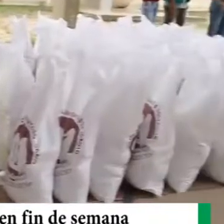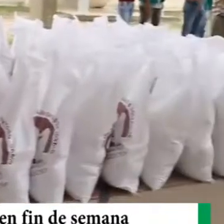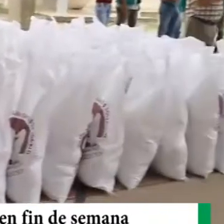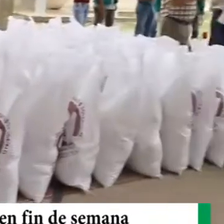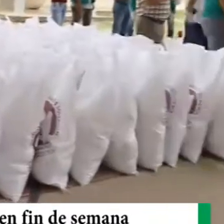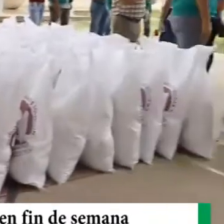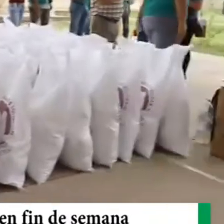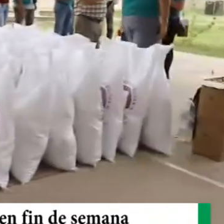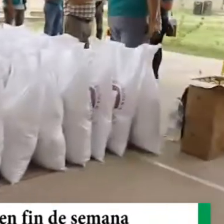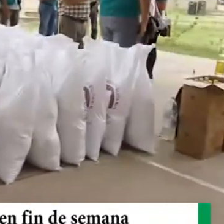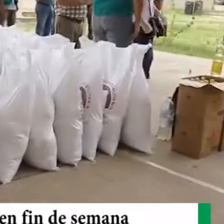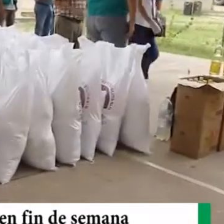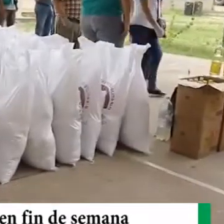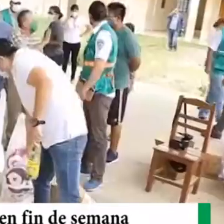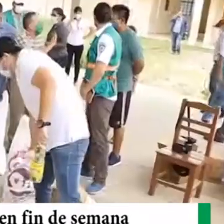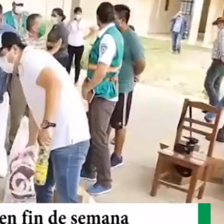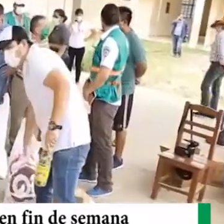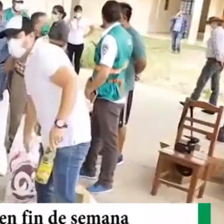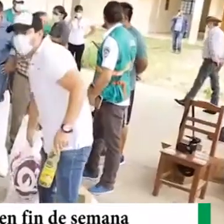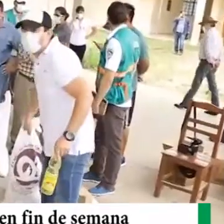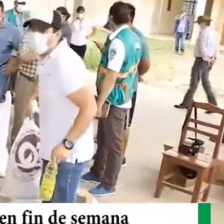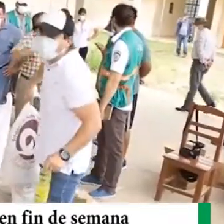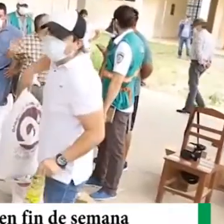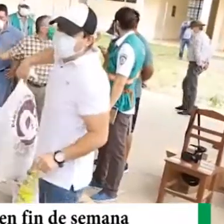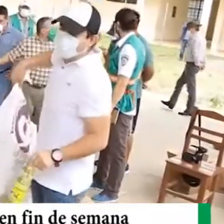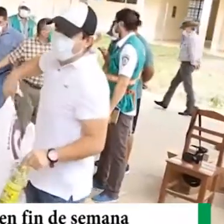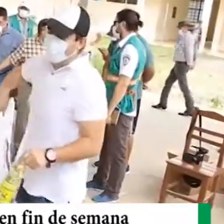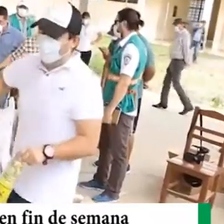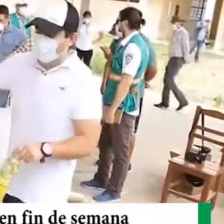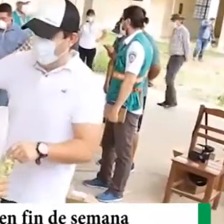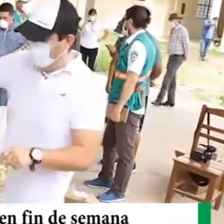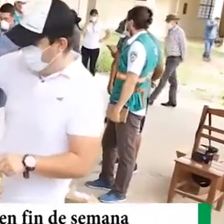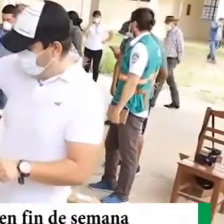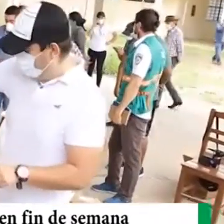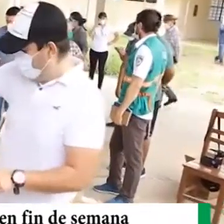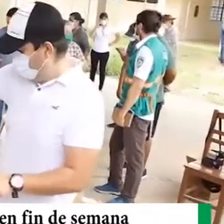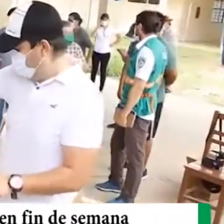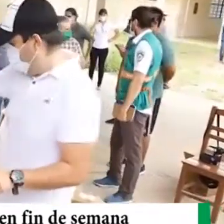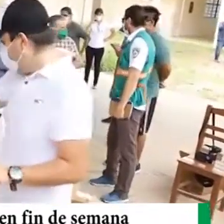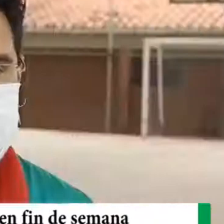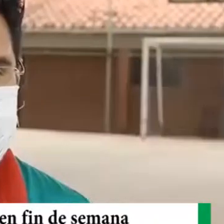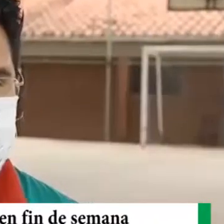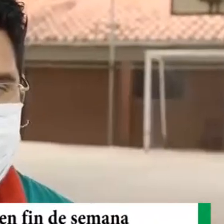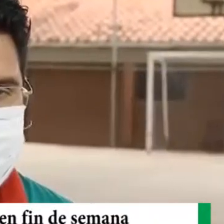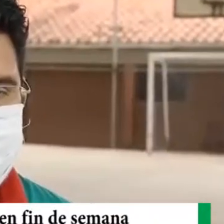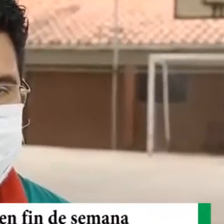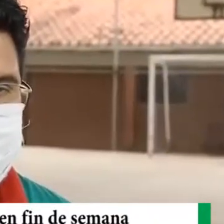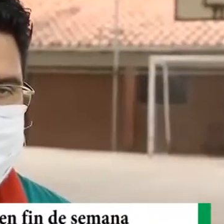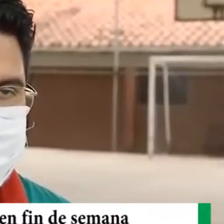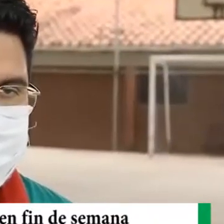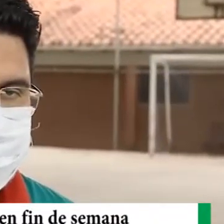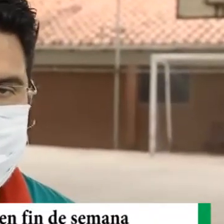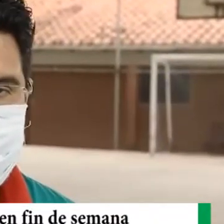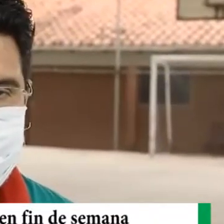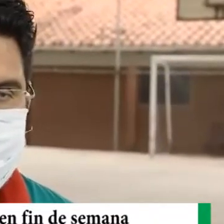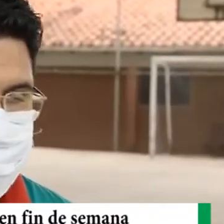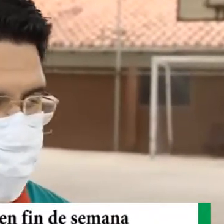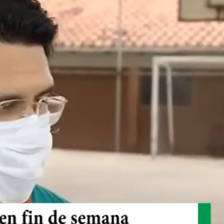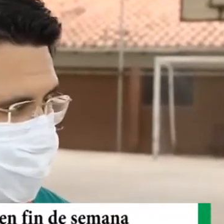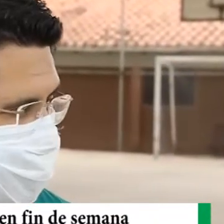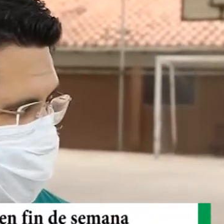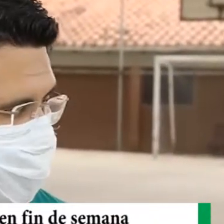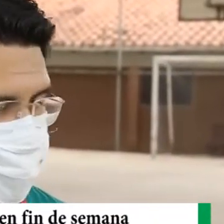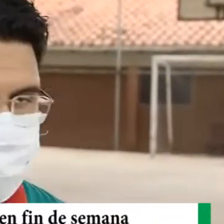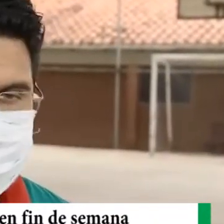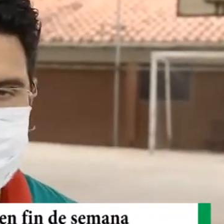y el día lunes vamos a hacer las provincias de Obispo Santisteban y la provincia Guarne. Y con eso